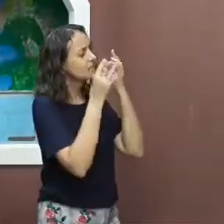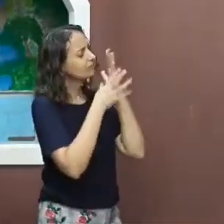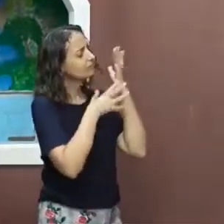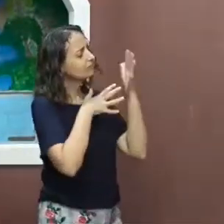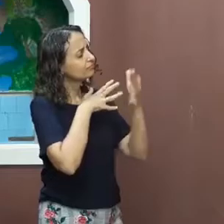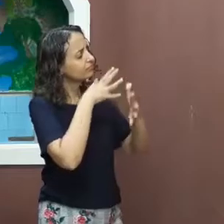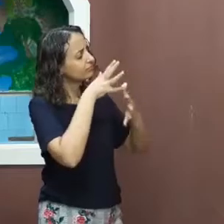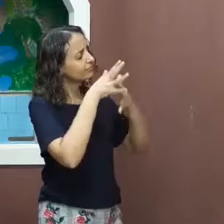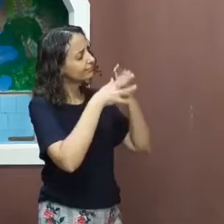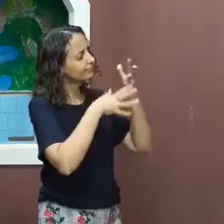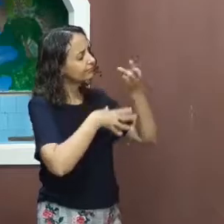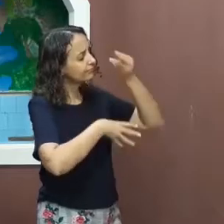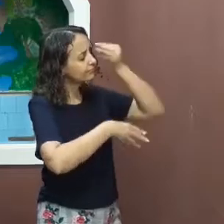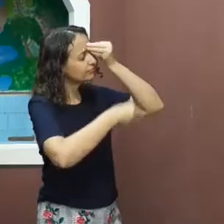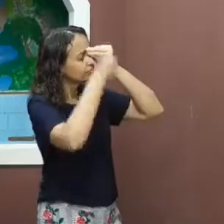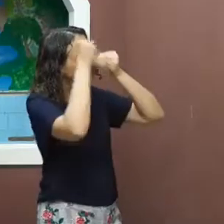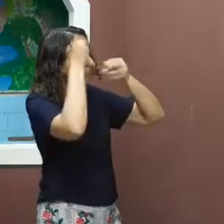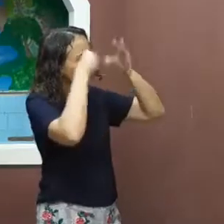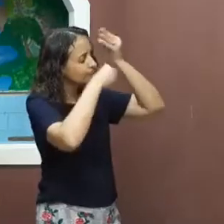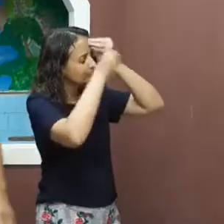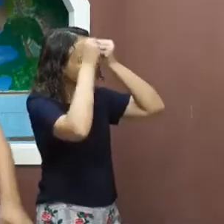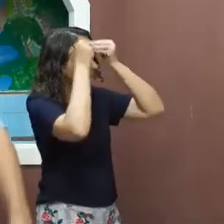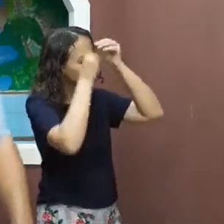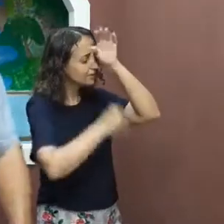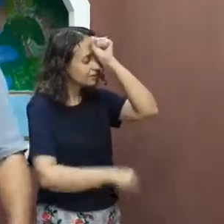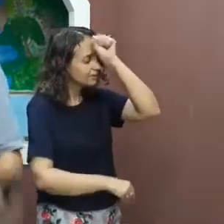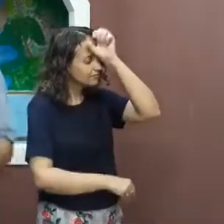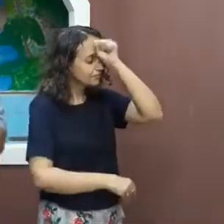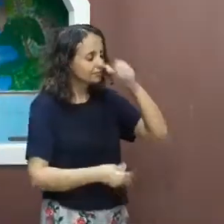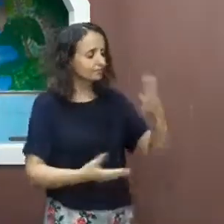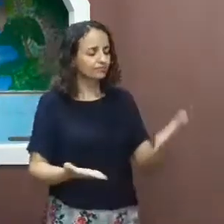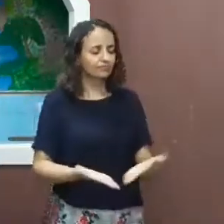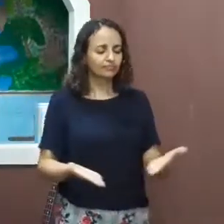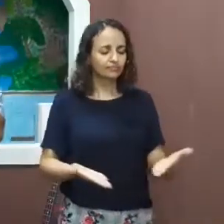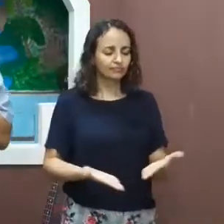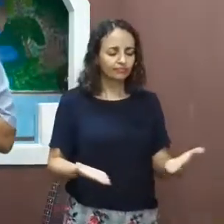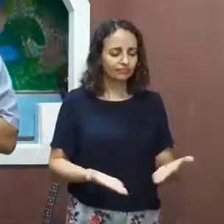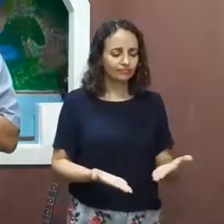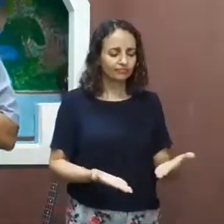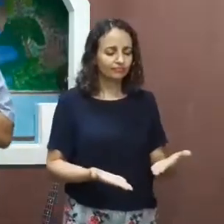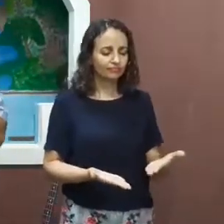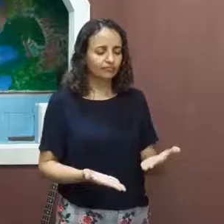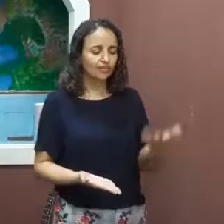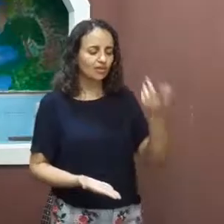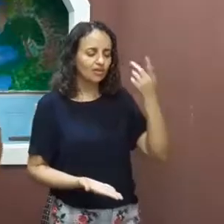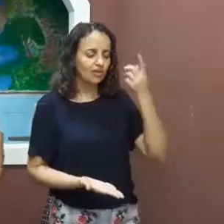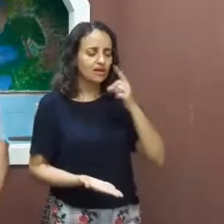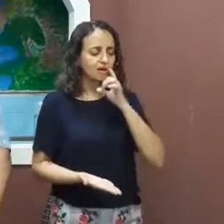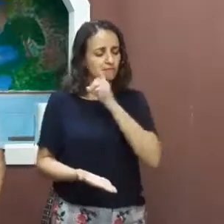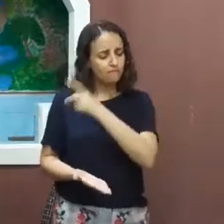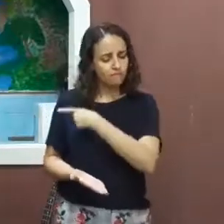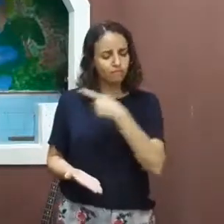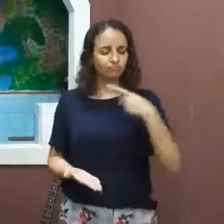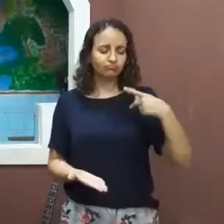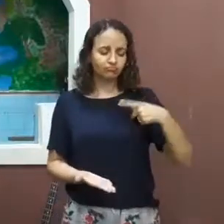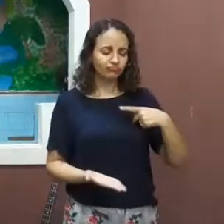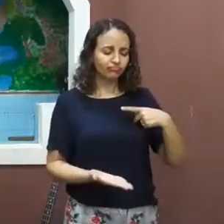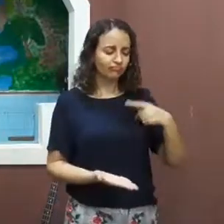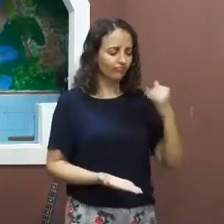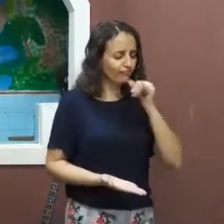guardar, Pai, meditar na palavra que devemos aprender aqui nessa noite, Senhor Deus. Porque o servo não venha falar de mesmo, mas obrigado pelo